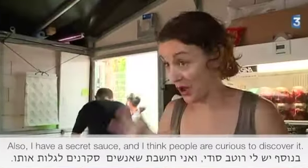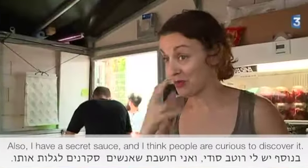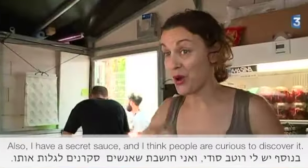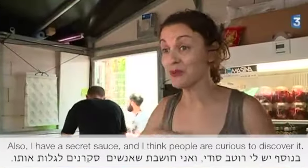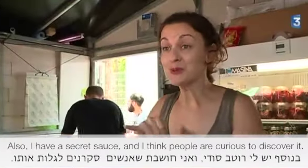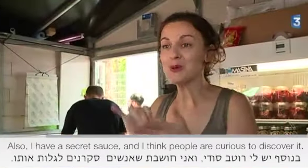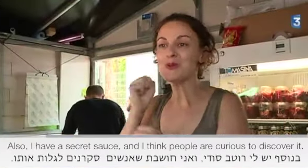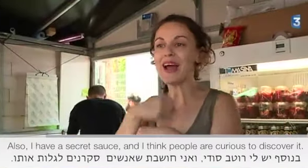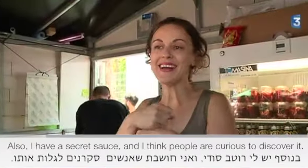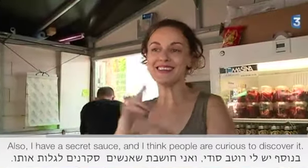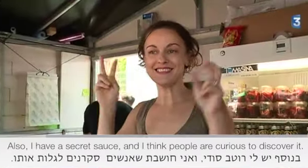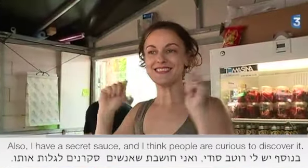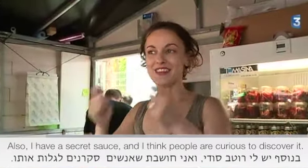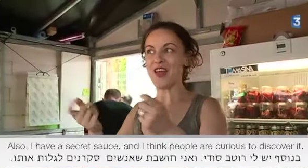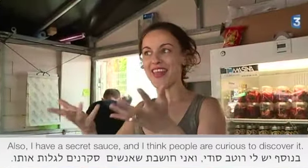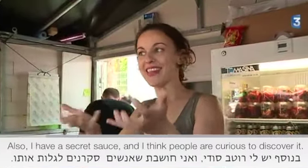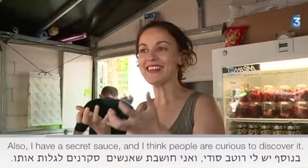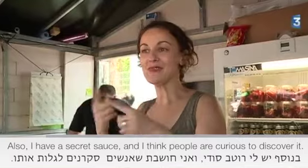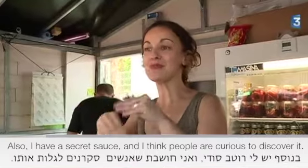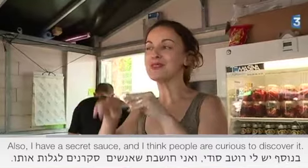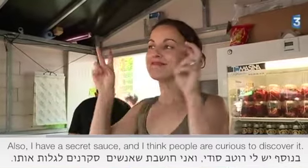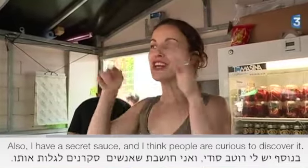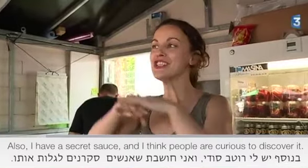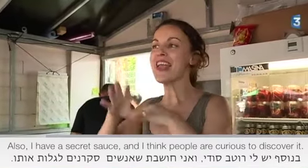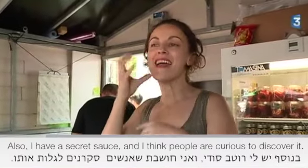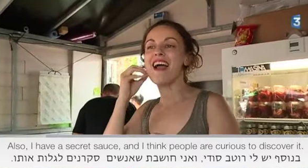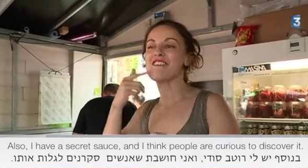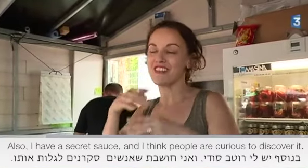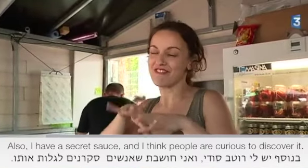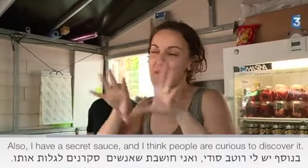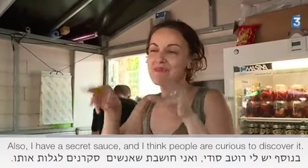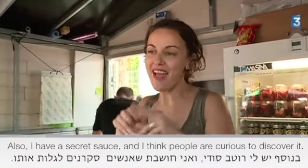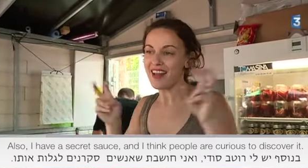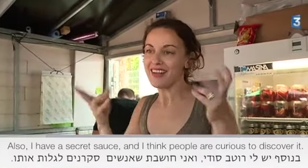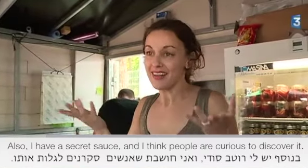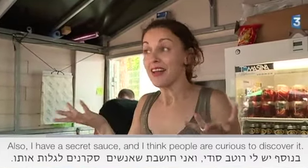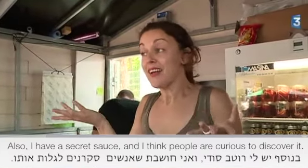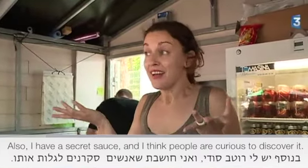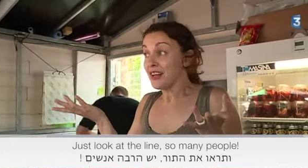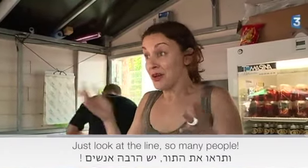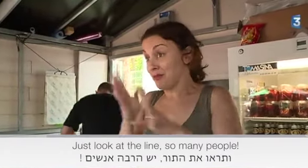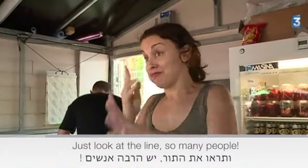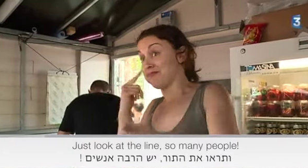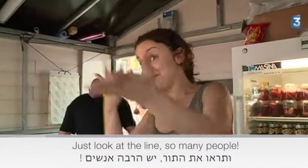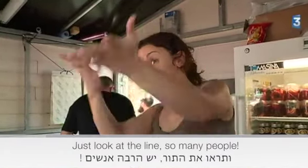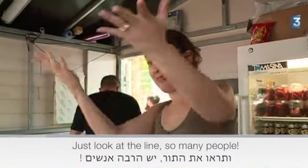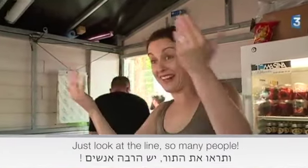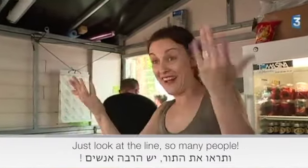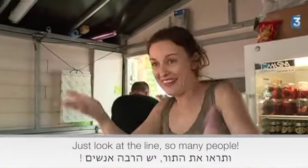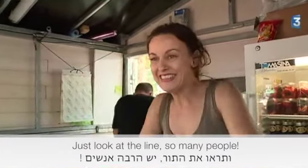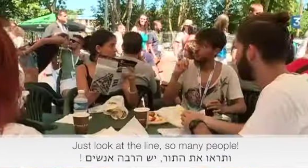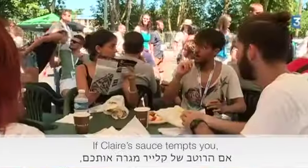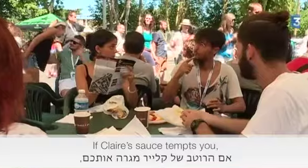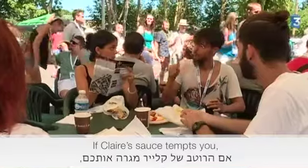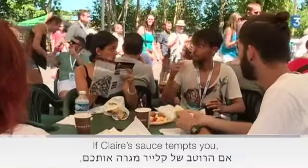Oui, et puis moi, j'ai une sauce secrète du coup. Je pense que les gens sont curieux de la découvrir. Et là, vous voyez la file d'attente, il y du monde. Si la